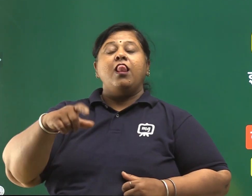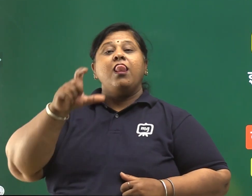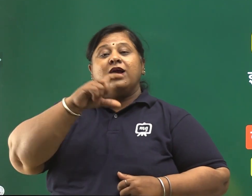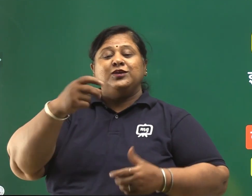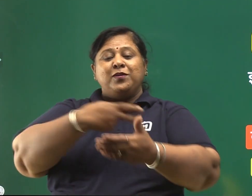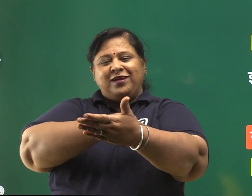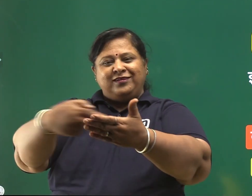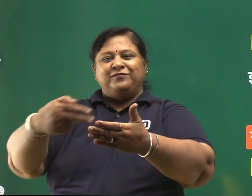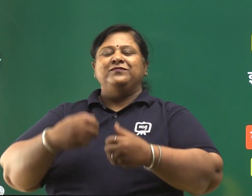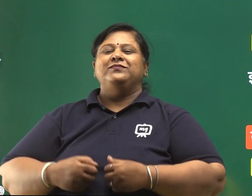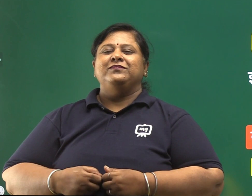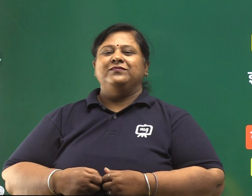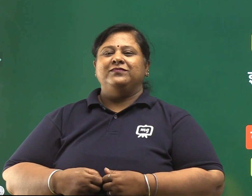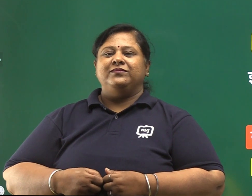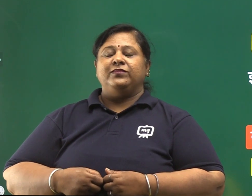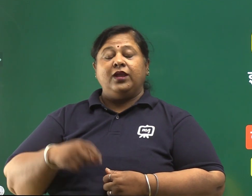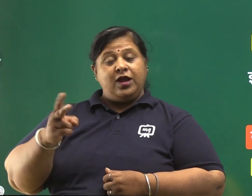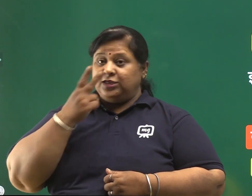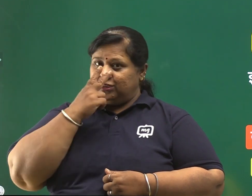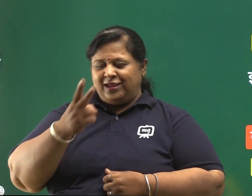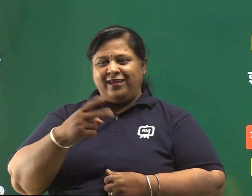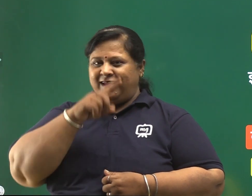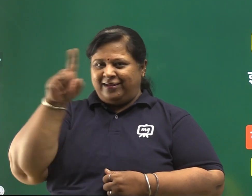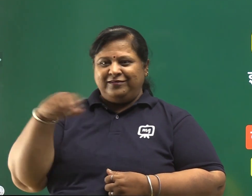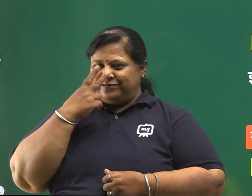लक्ष्मीबाई का चित्र देख रहे हैं।